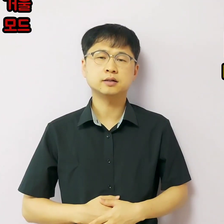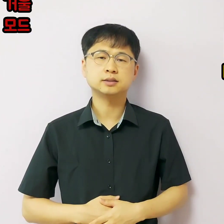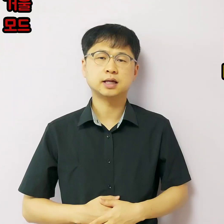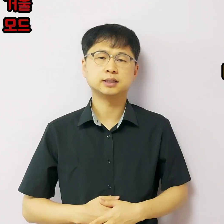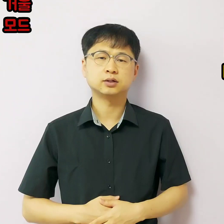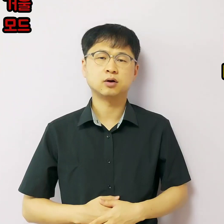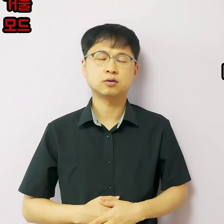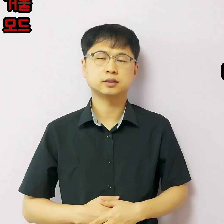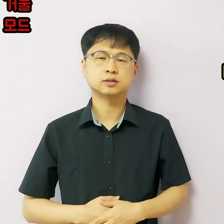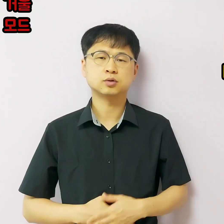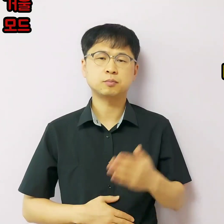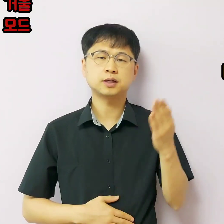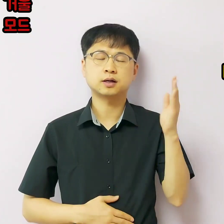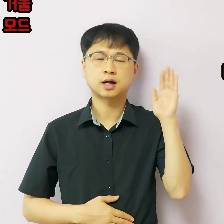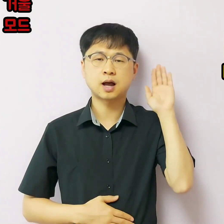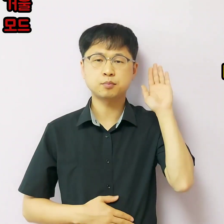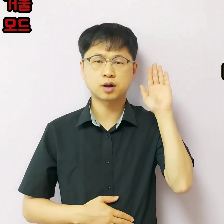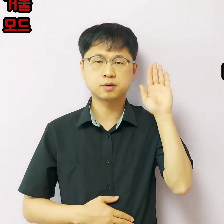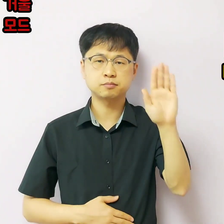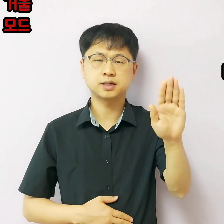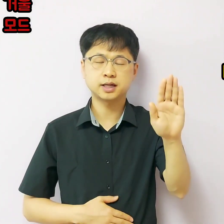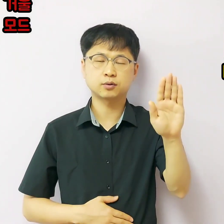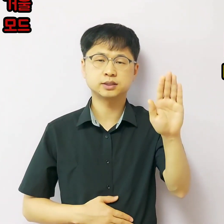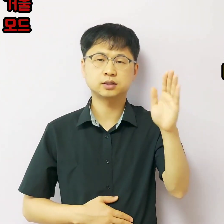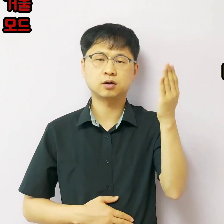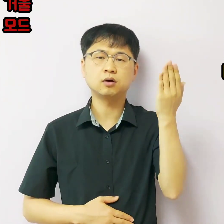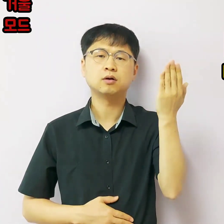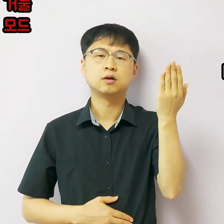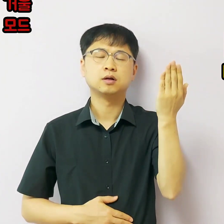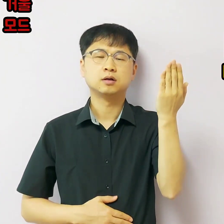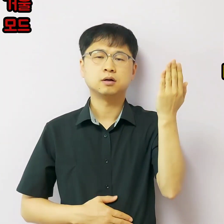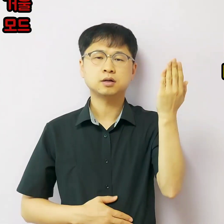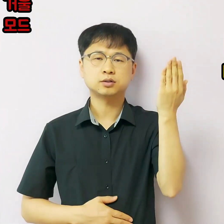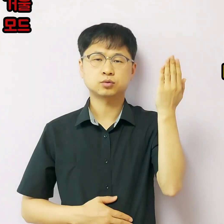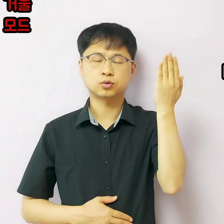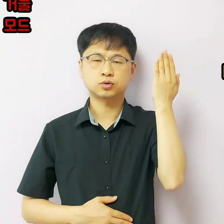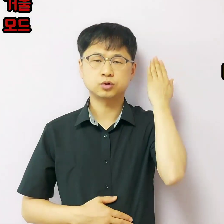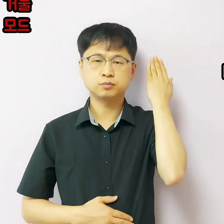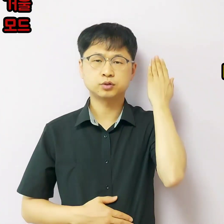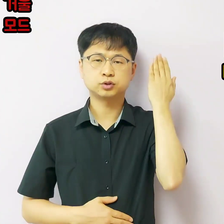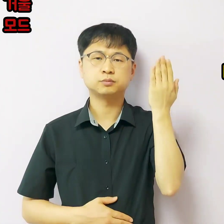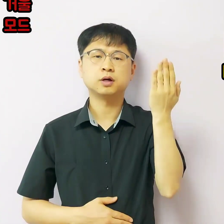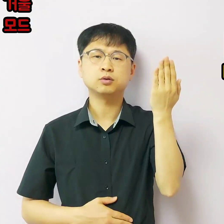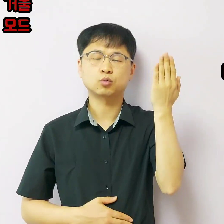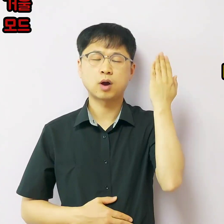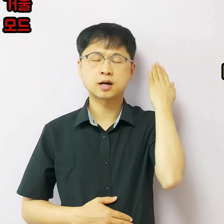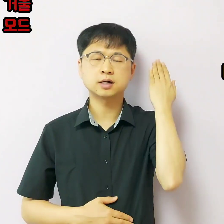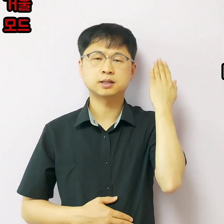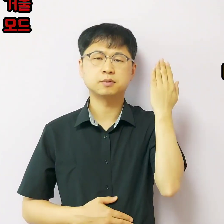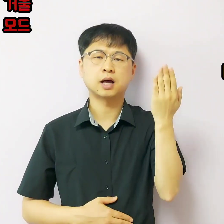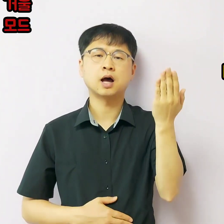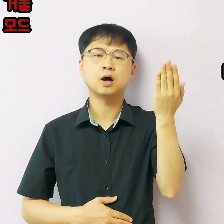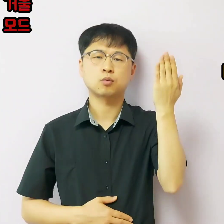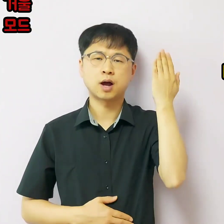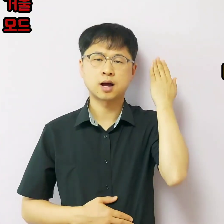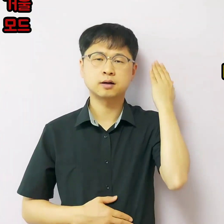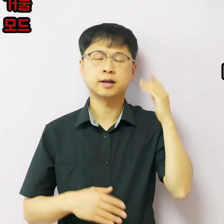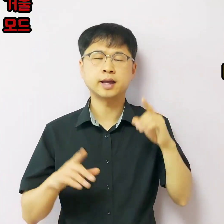어느 날이죠. 그래서 손바닥을 아까 앞으로 하면 미래라고 했죠. 어깨 쪽으로 뒤로 밀어주시면 과거가 됩니다. 과거의